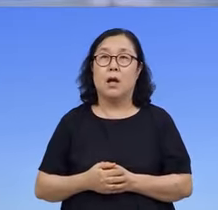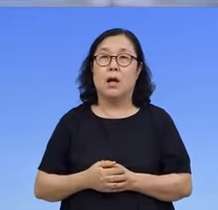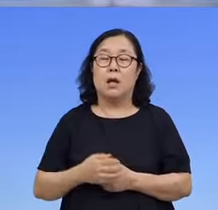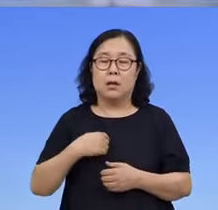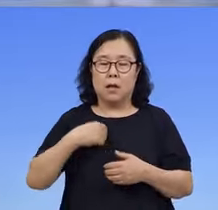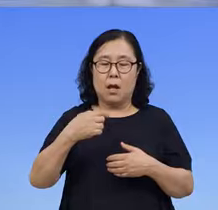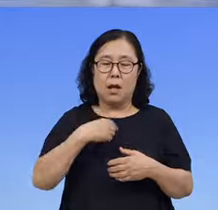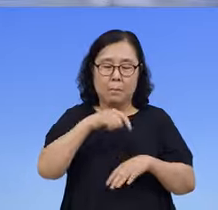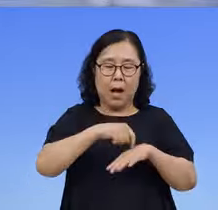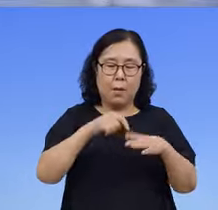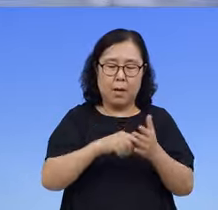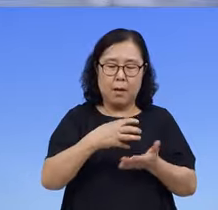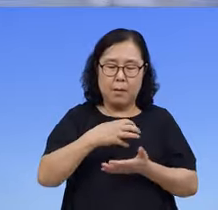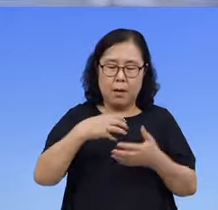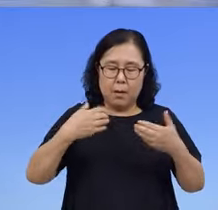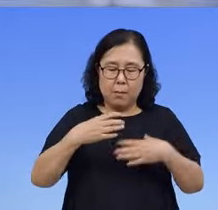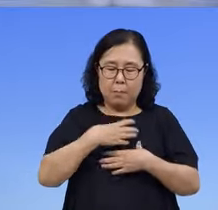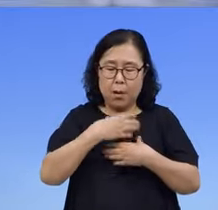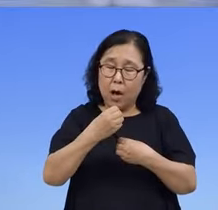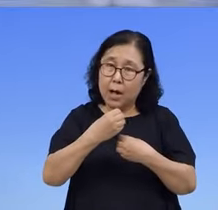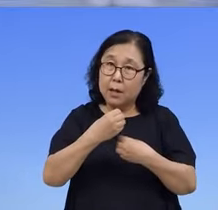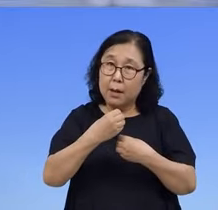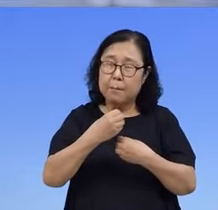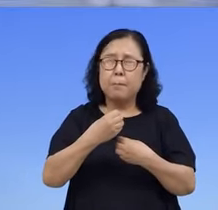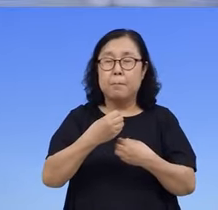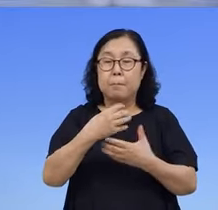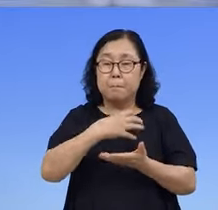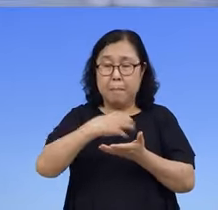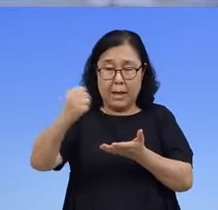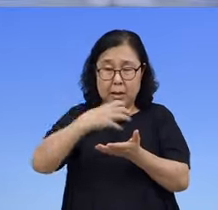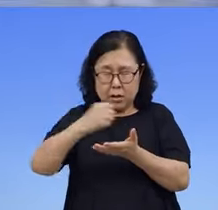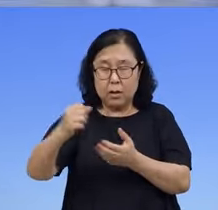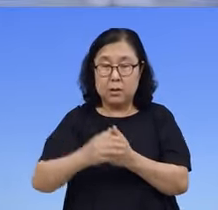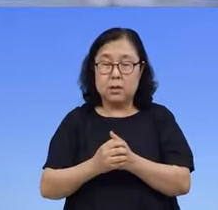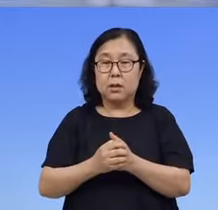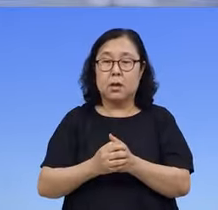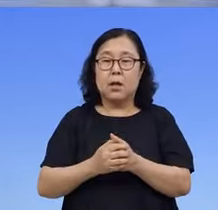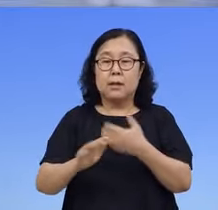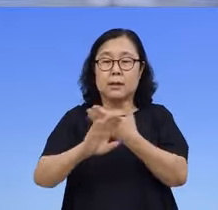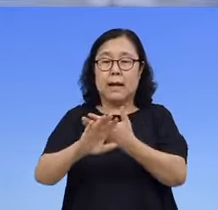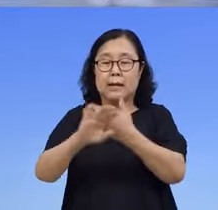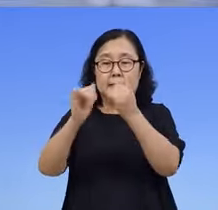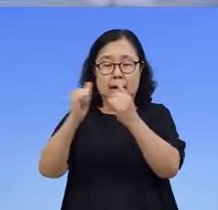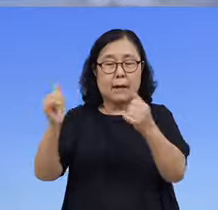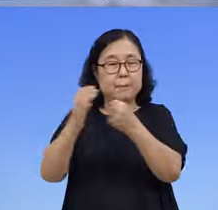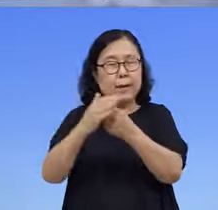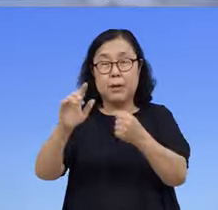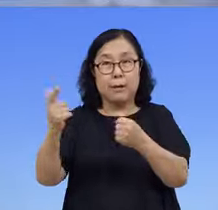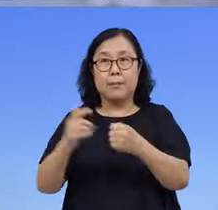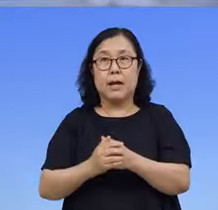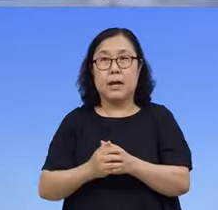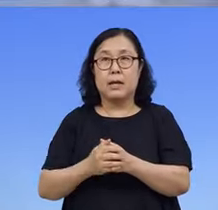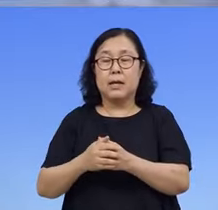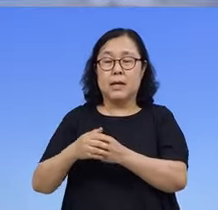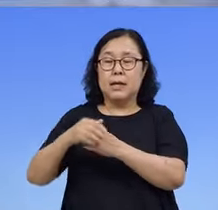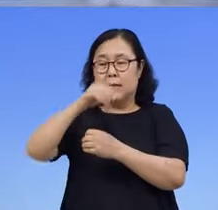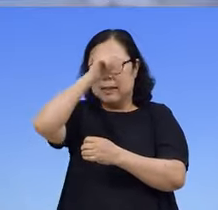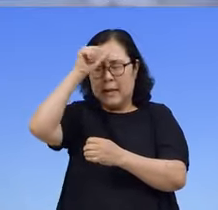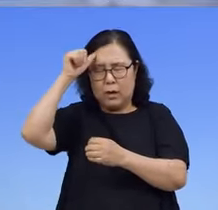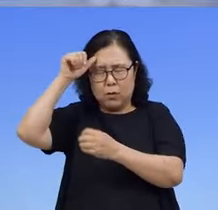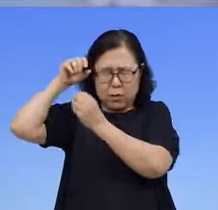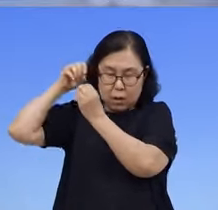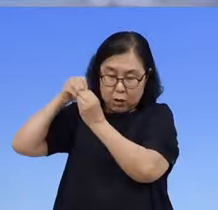외부에 있는 지적하는 그 사람이 아니에요. 장로들의 이 유전이라고 옛날 성경에 나와 있는데, 이 장로들의 전통에